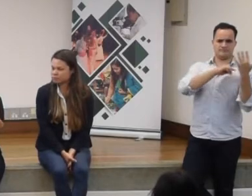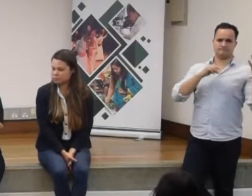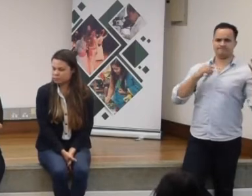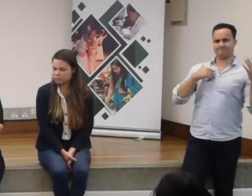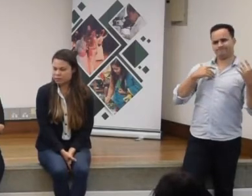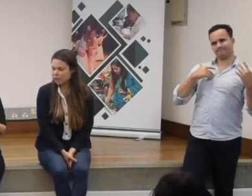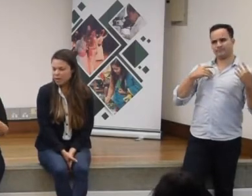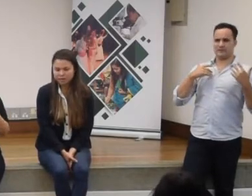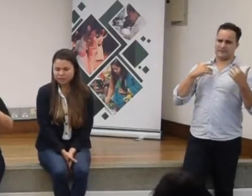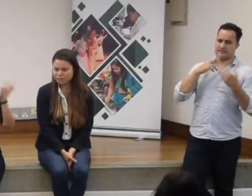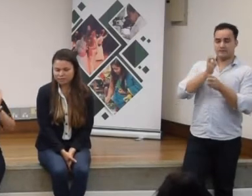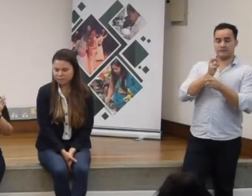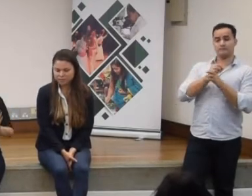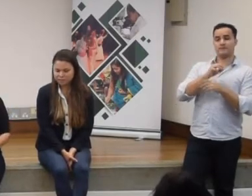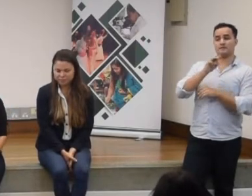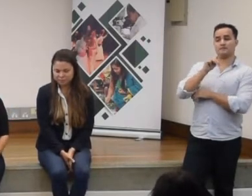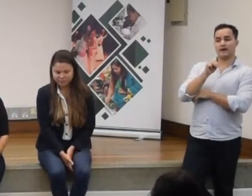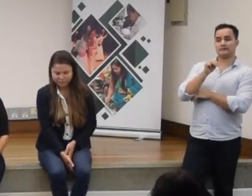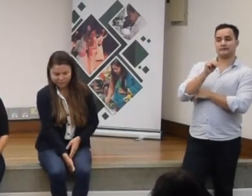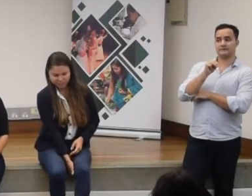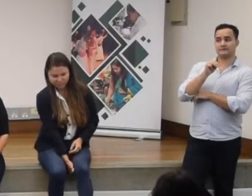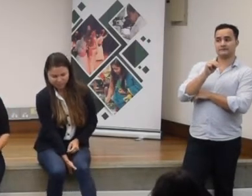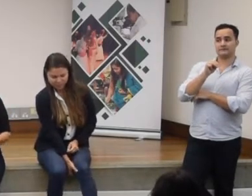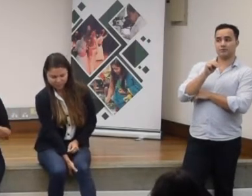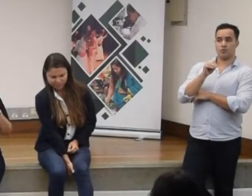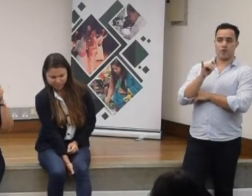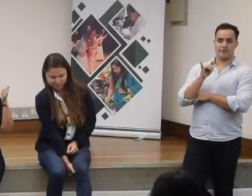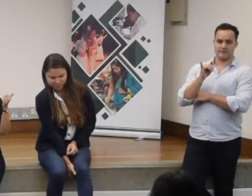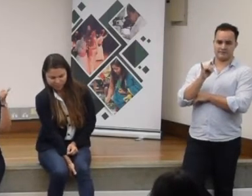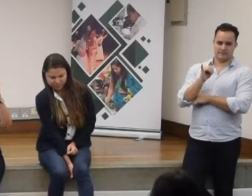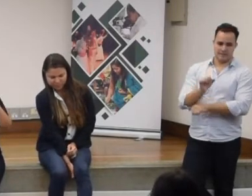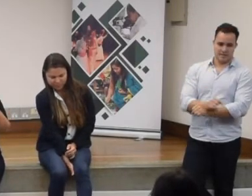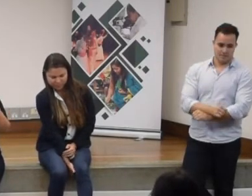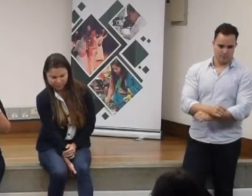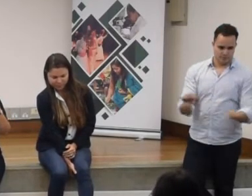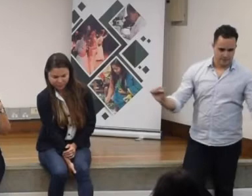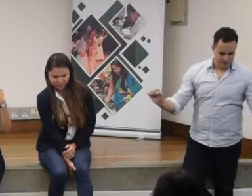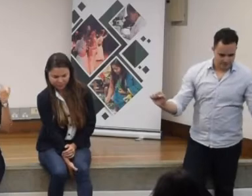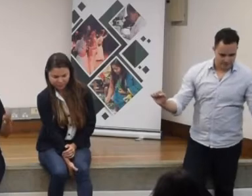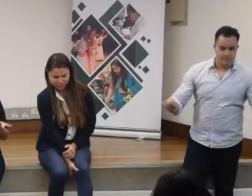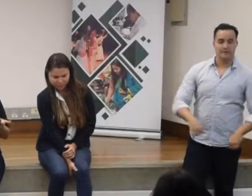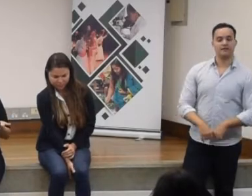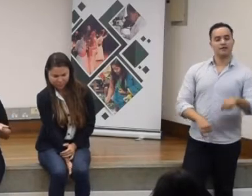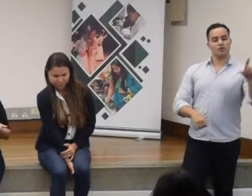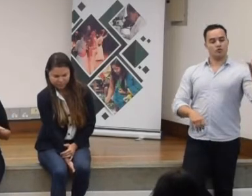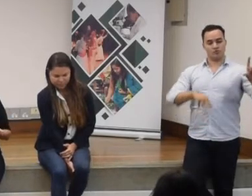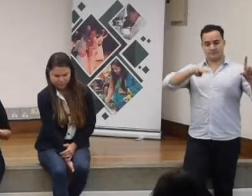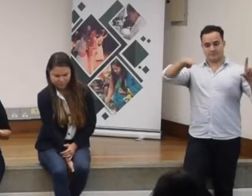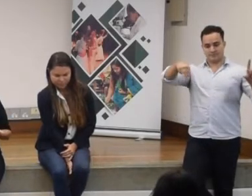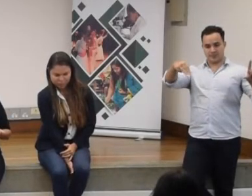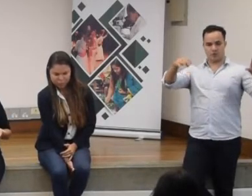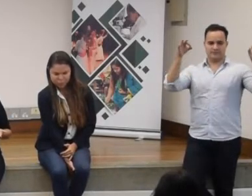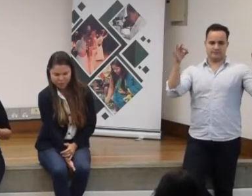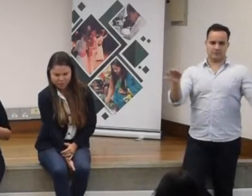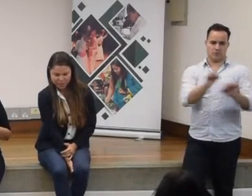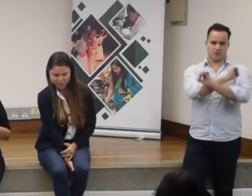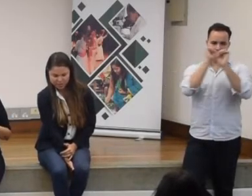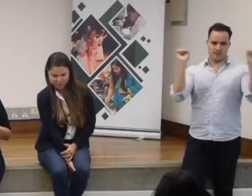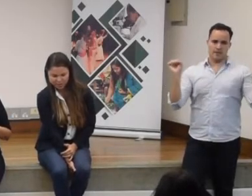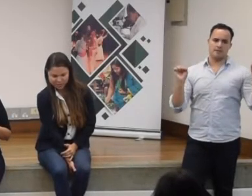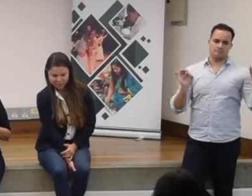martes, jueves son prohibidos. Entonces, lunes o miércoles por la mañana. 8